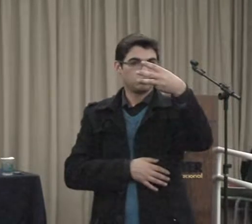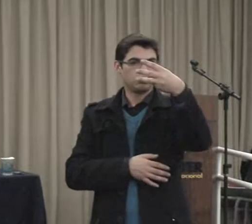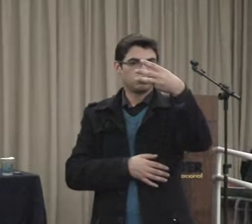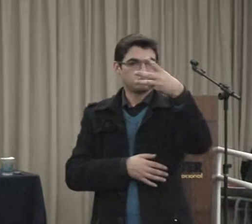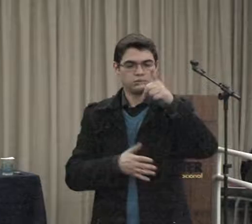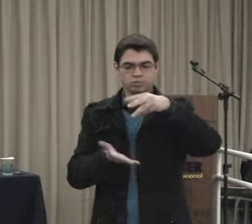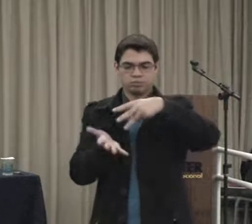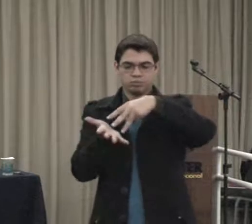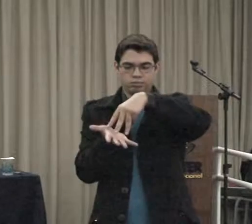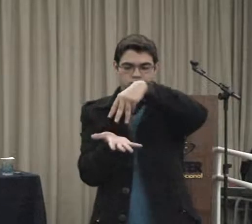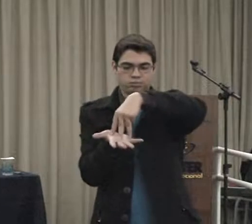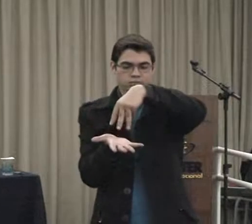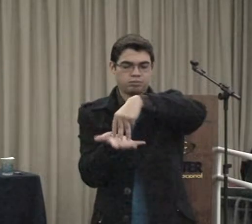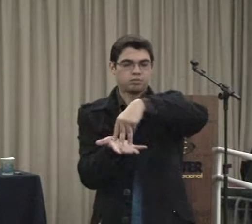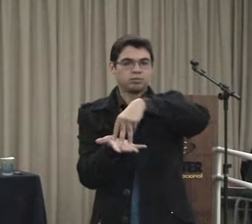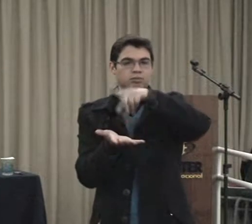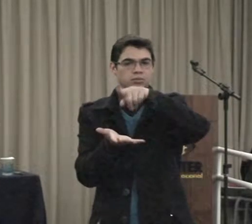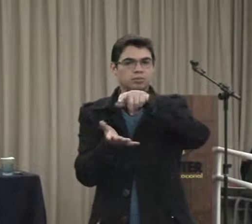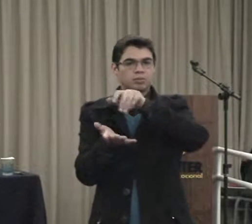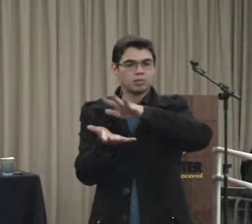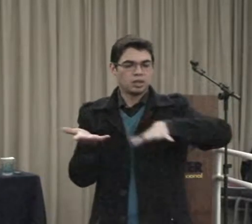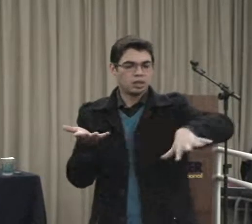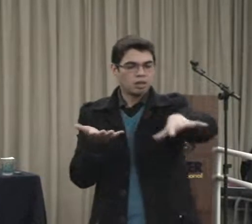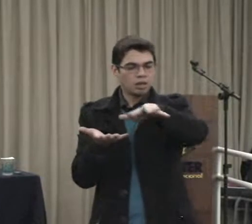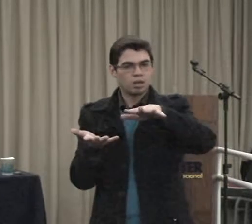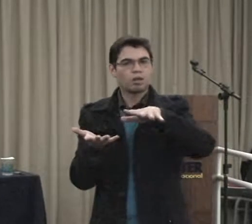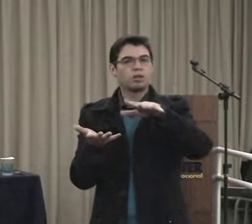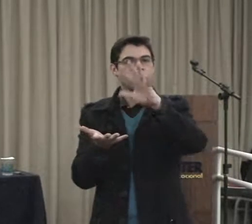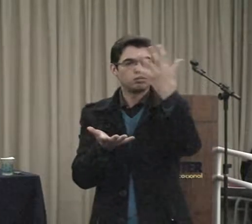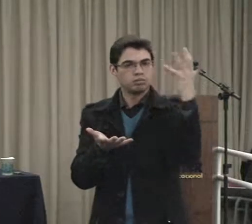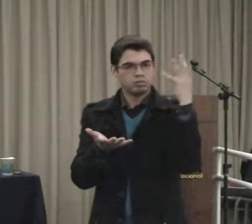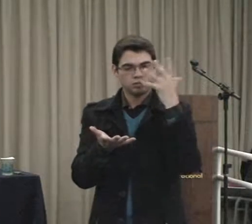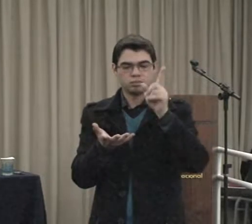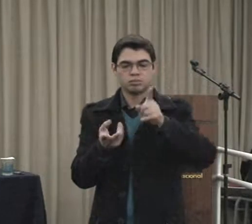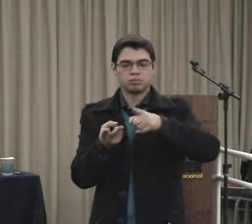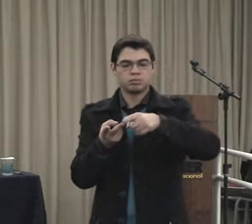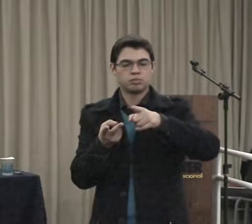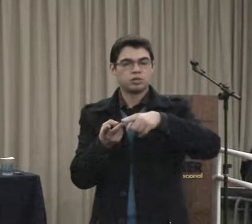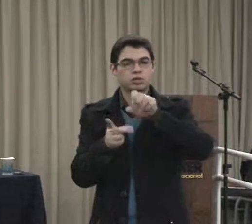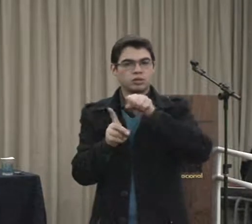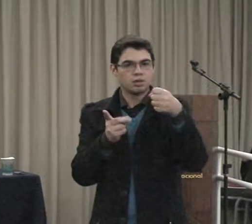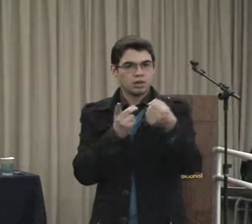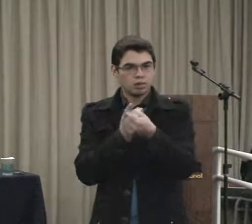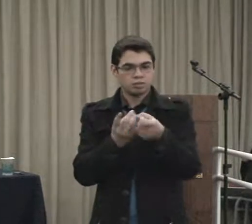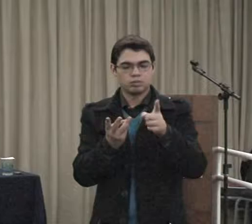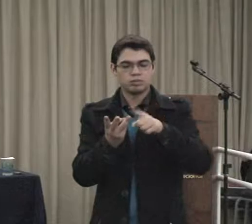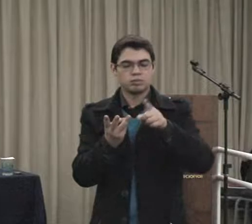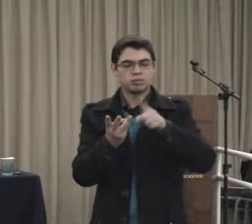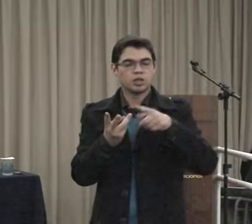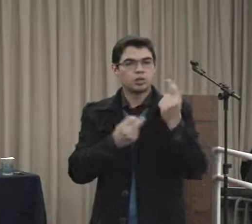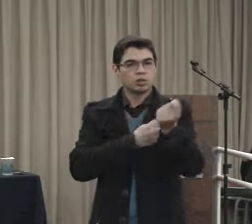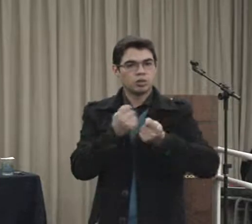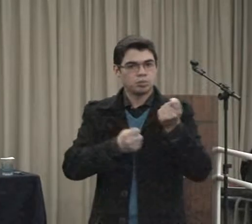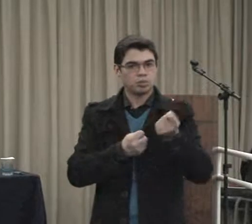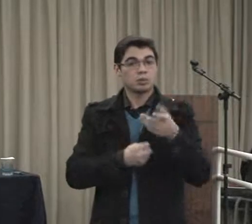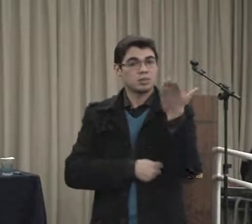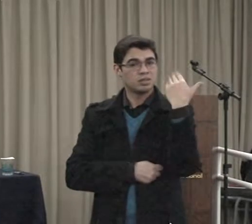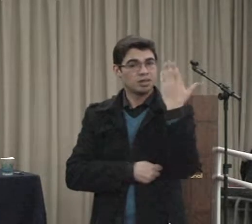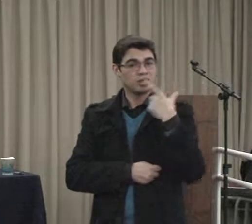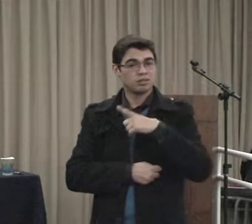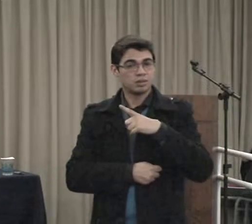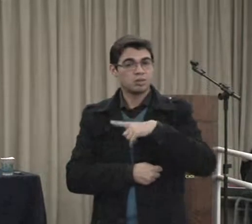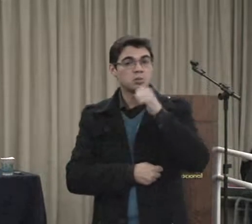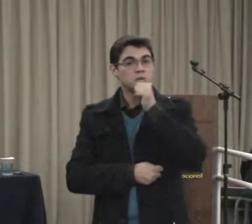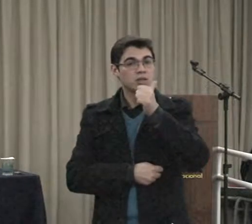época, em 72, se eu não me lembro, não me engano, por uma mulher também. E começam a aparecer